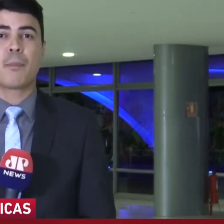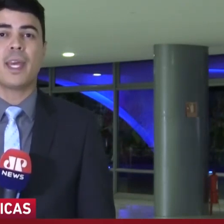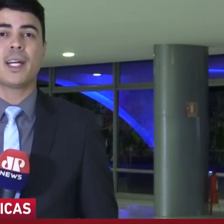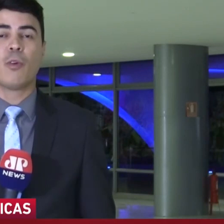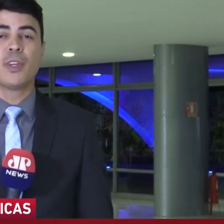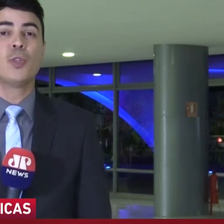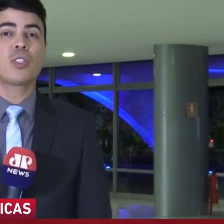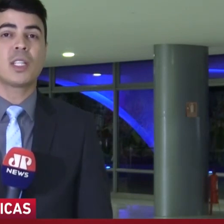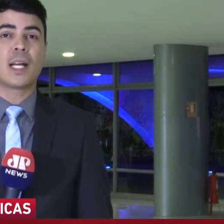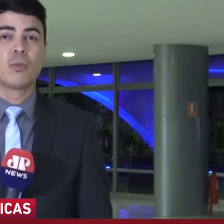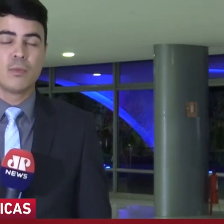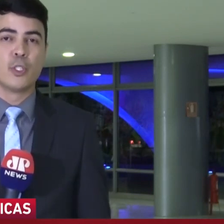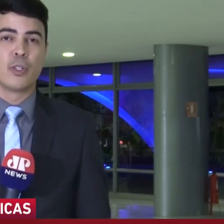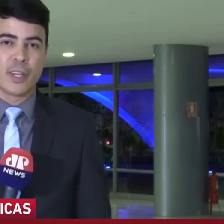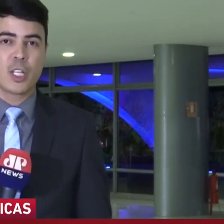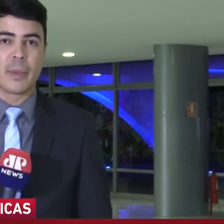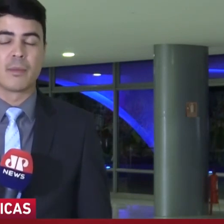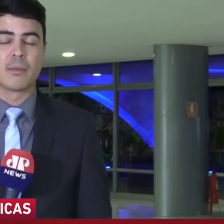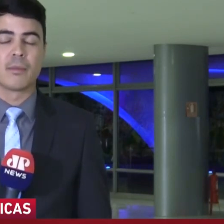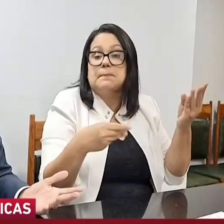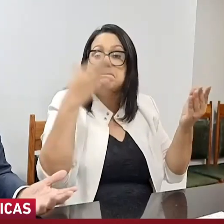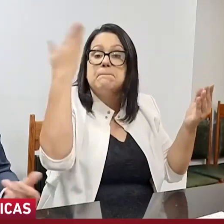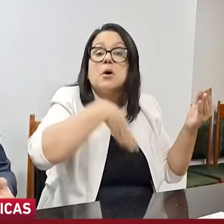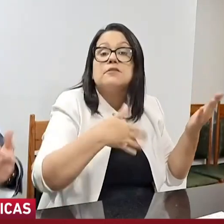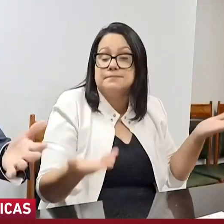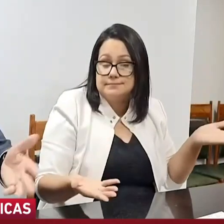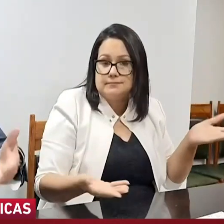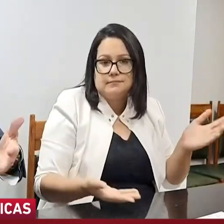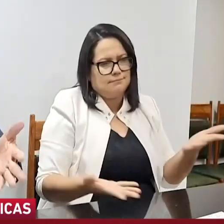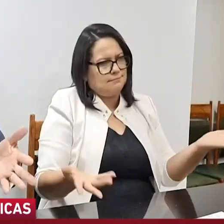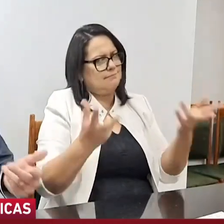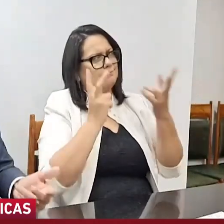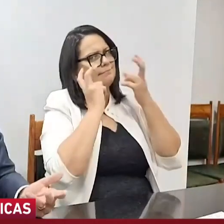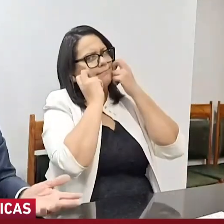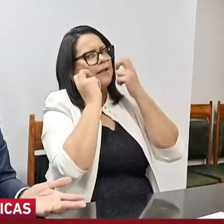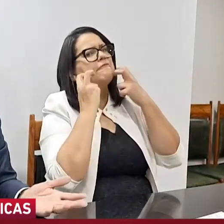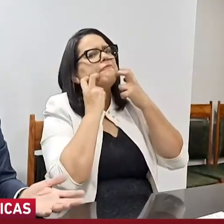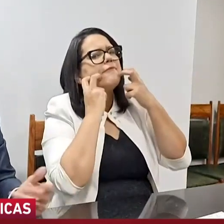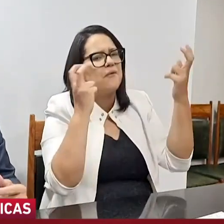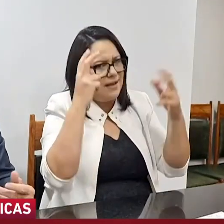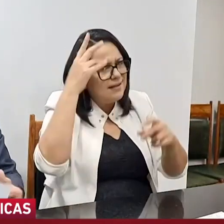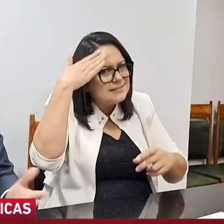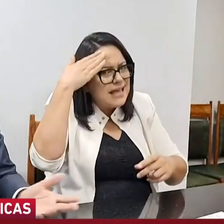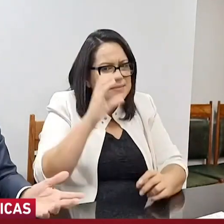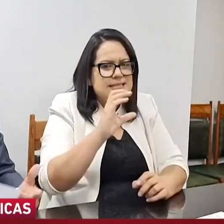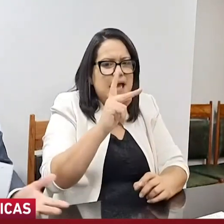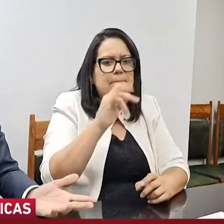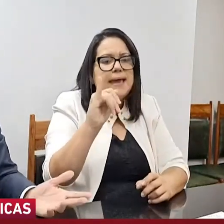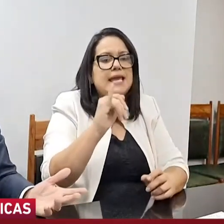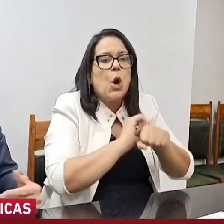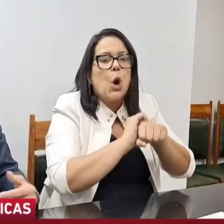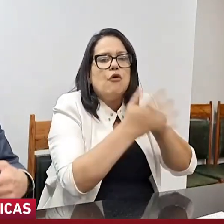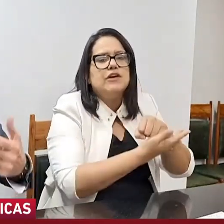a CPI da Covid no Senado de vexame. Olha o vexame que foi a CPI da Covid.